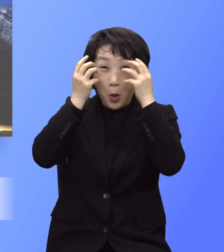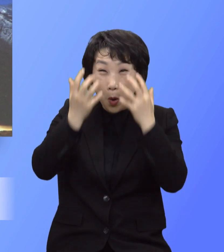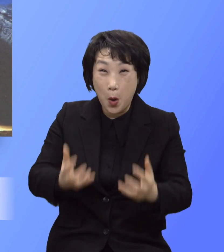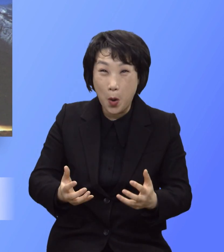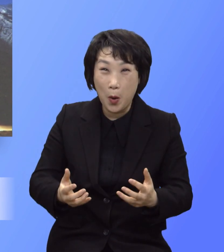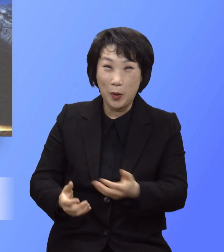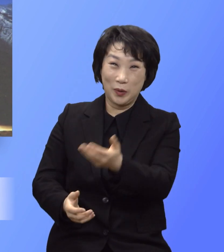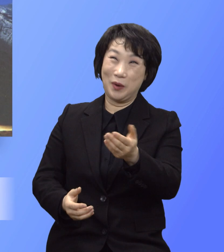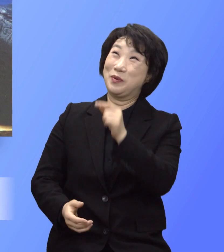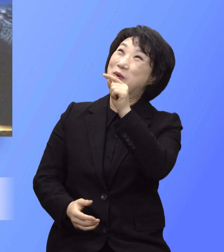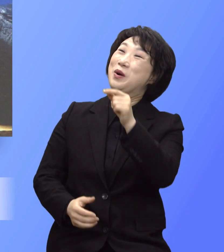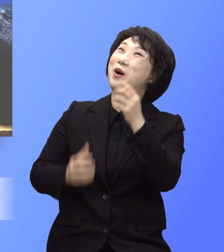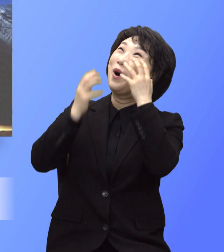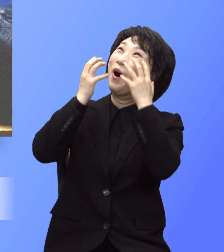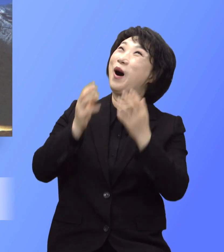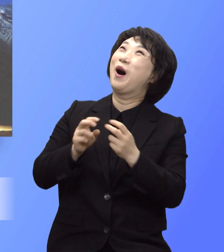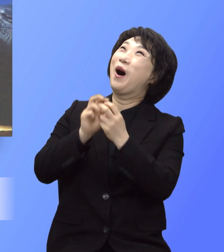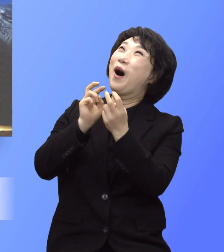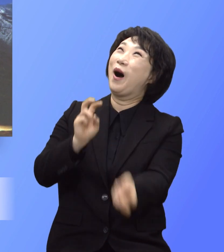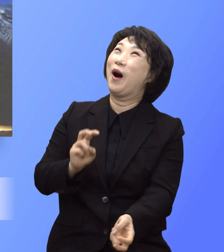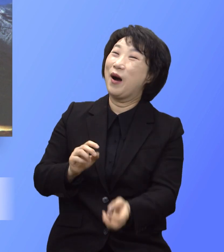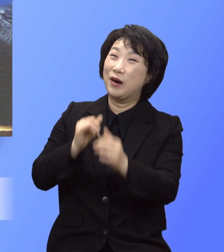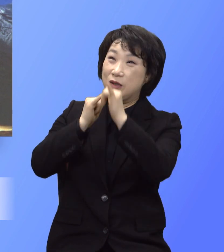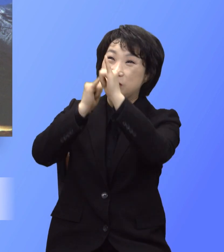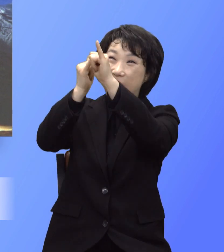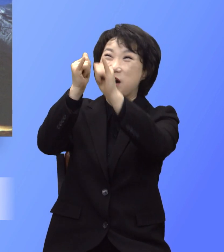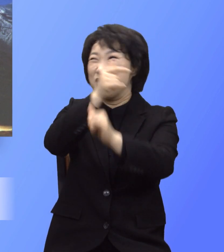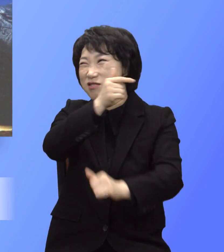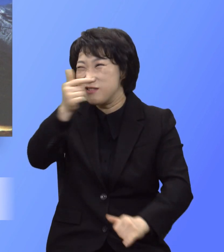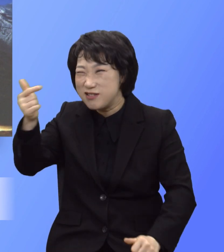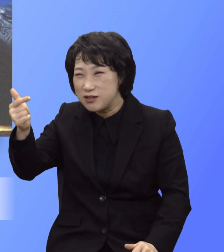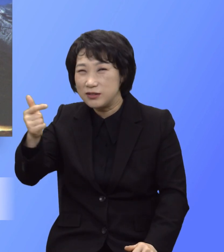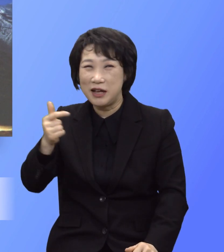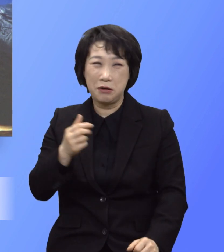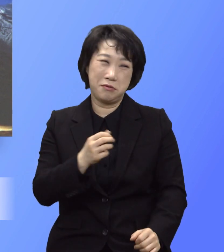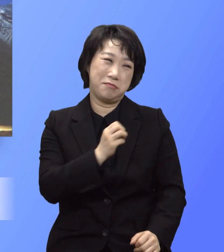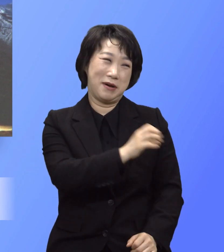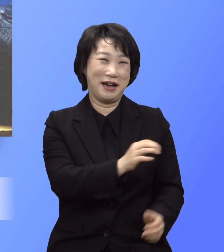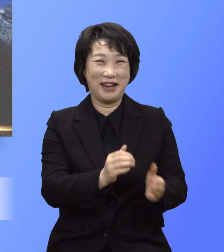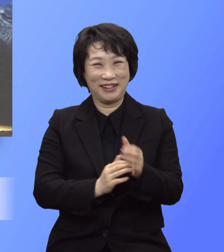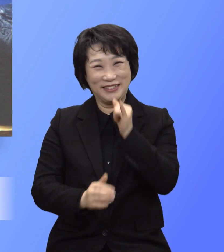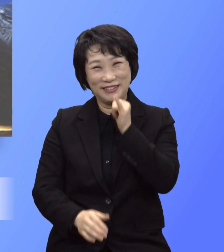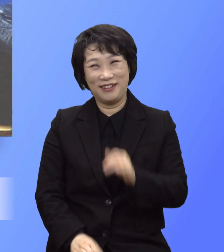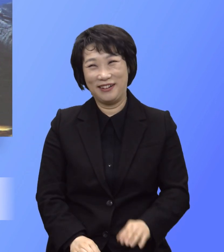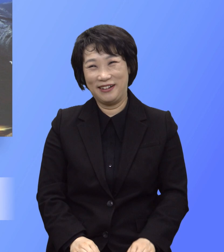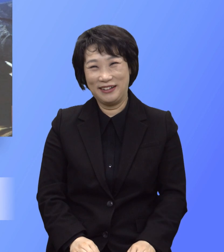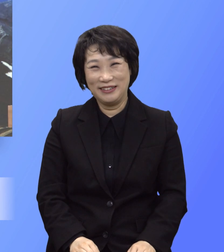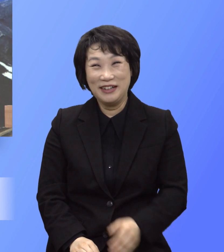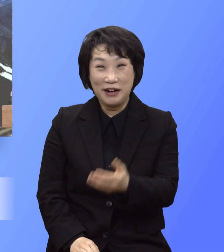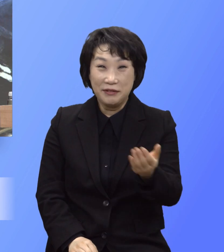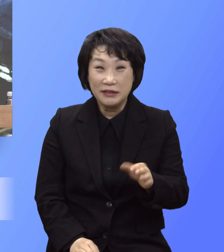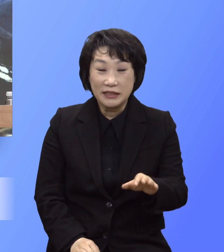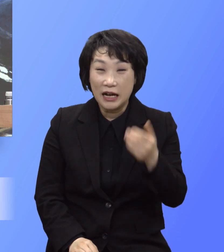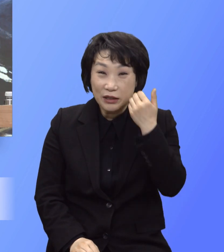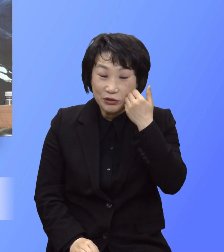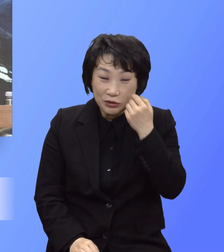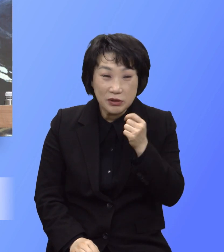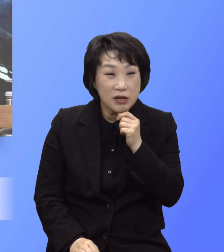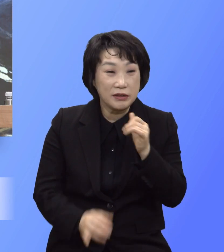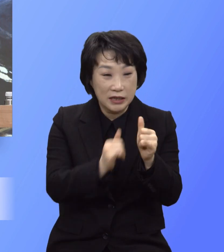것보다 어마어마한 상이 넘쳐난다. 아, 그러니까 적은